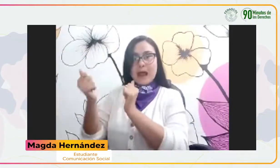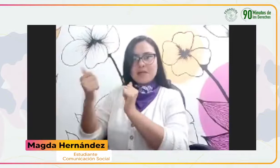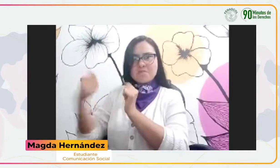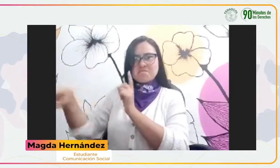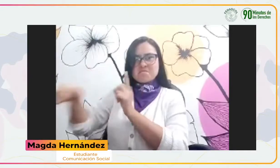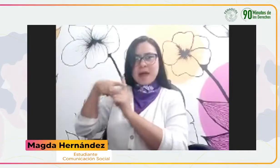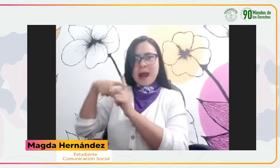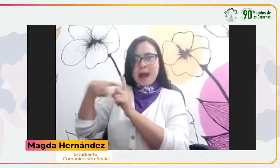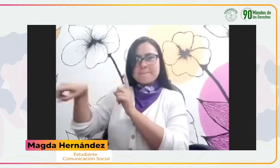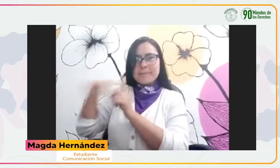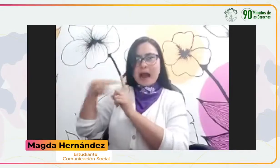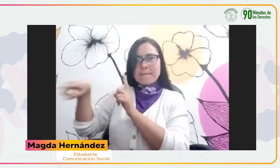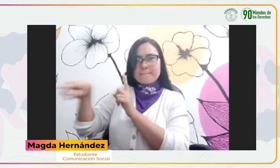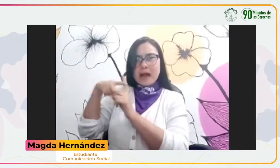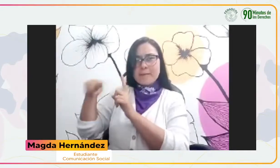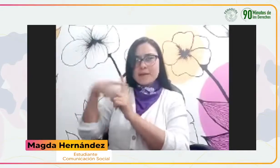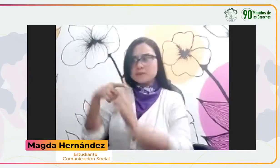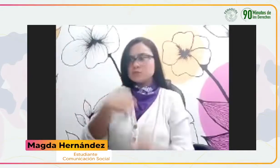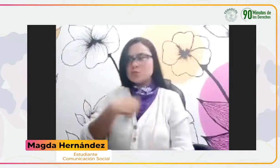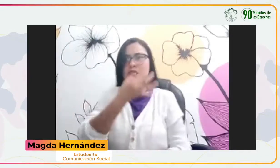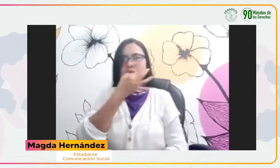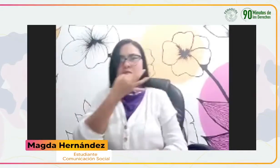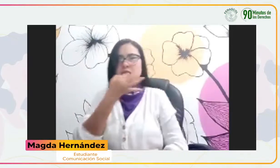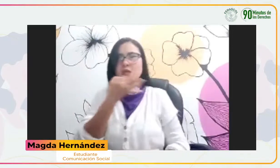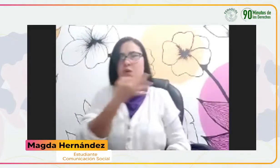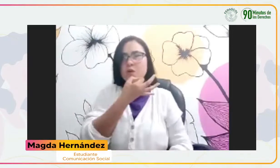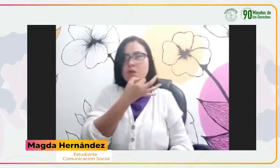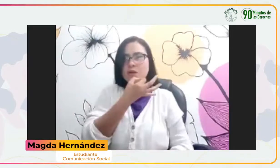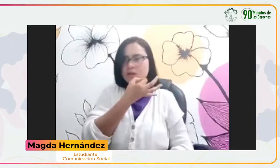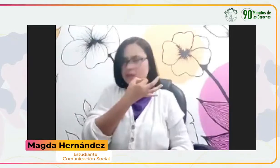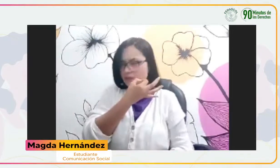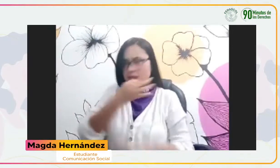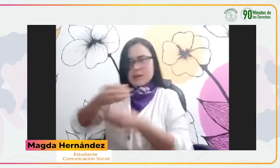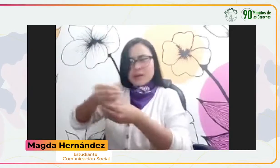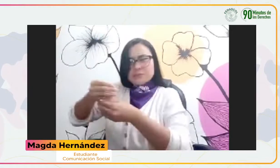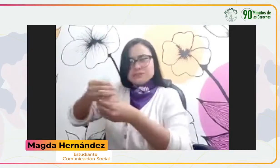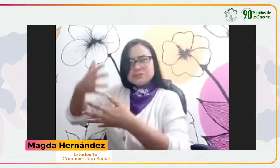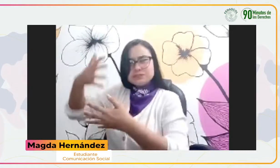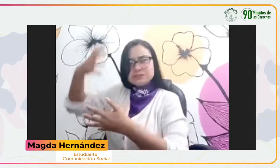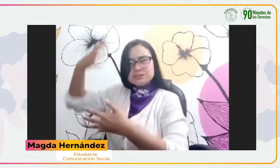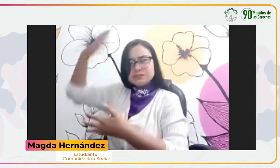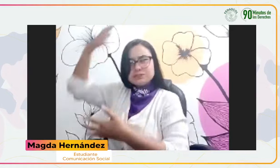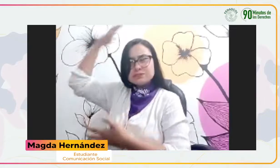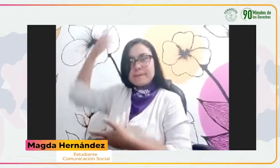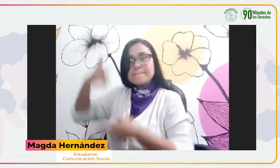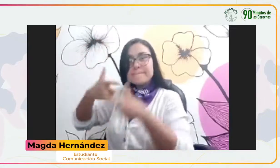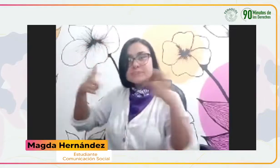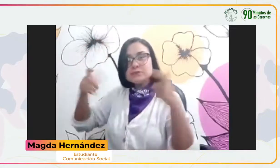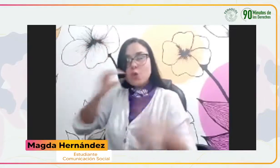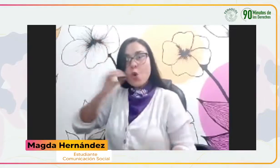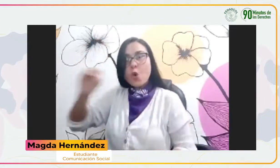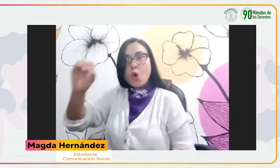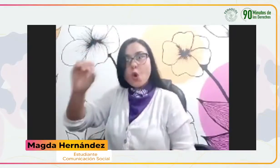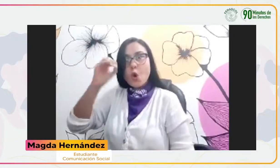Pero empecé a tener represalias y yo decía, bueno, hago la denuncia porque